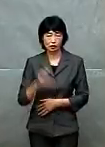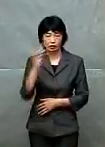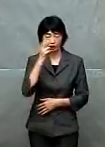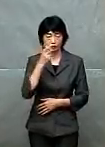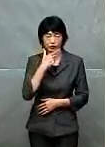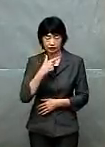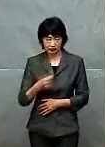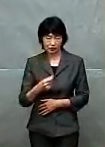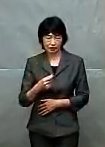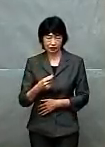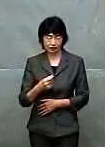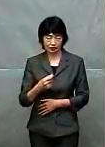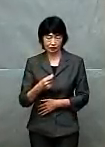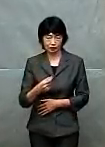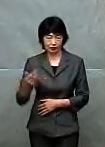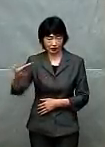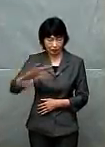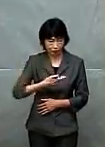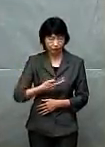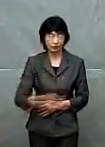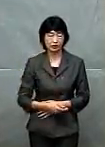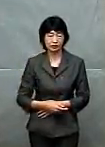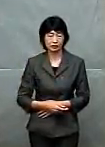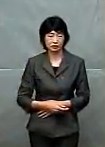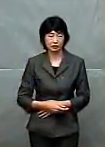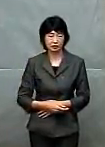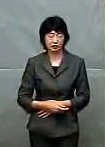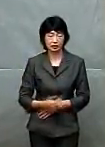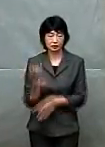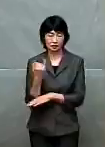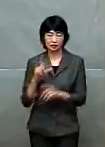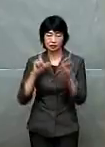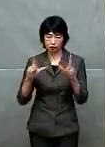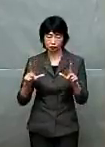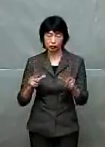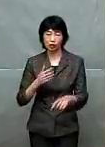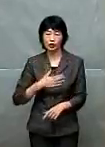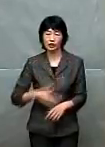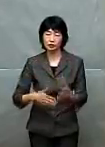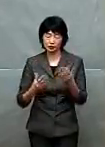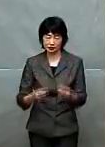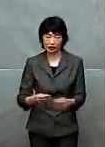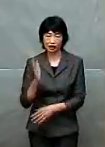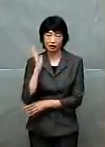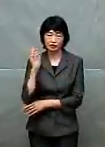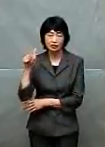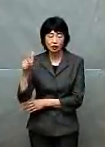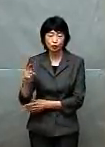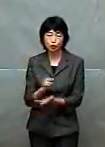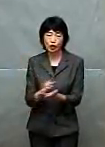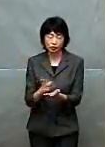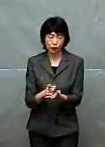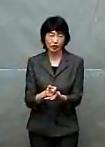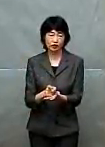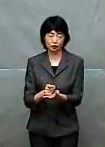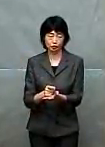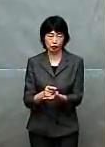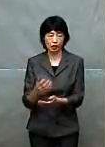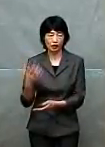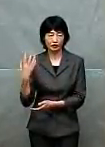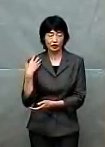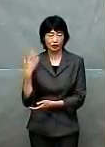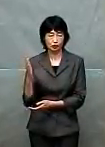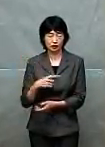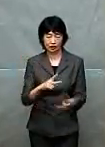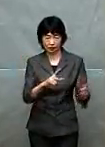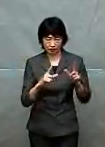したいと思います。 はい、わかりました。その政府のガイドラインというものは担当の方から答えてもらいますけれ